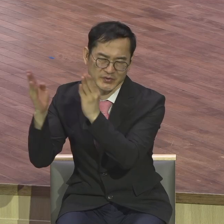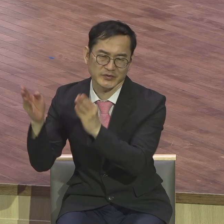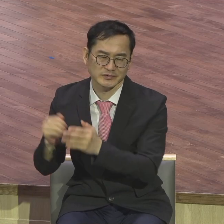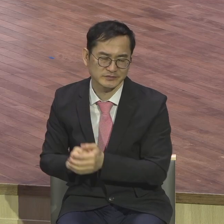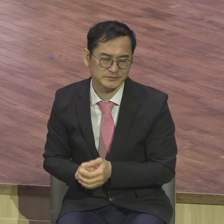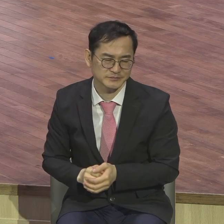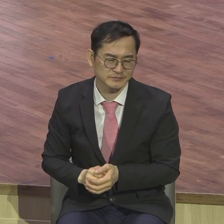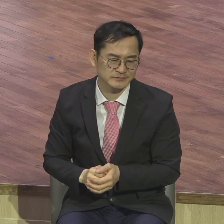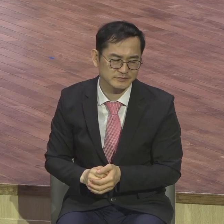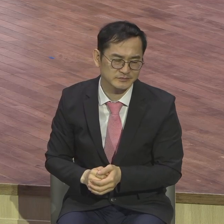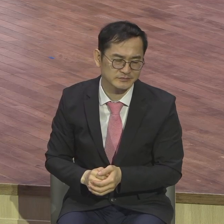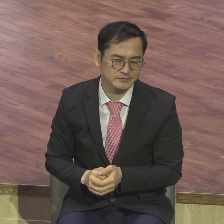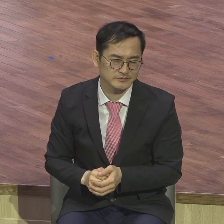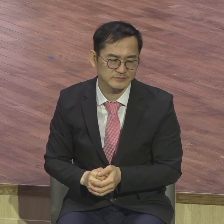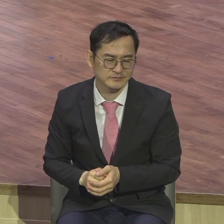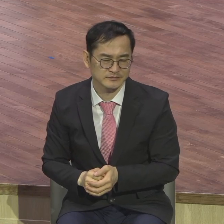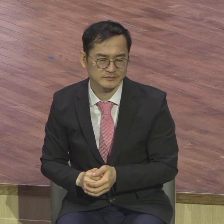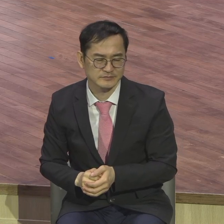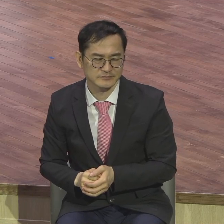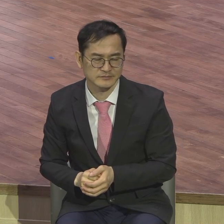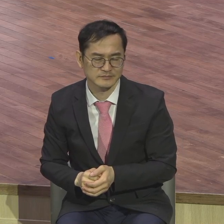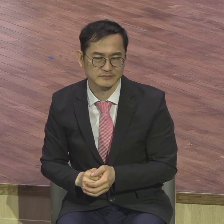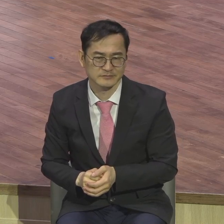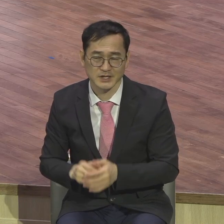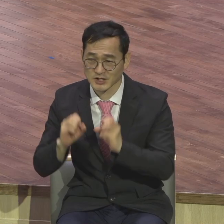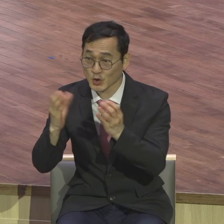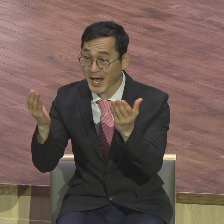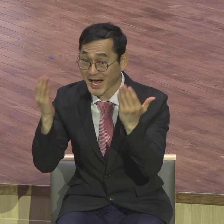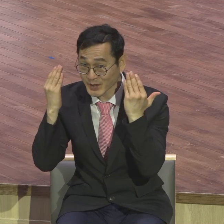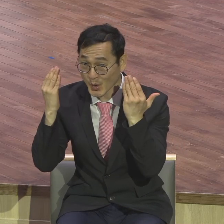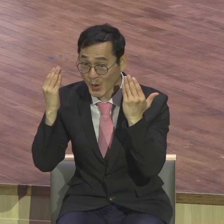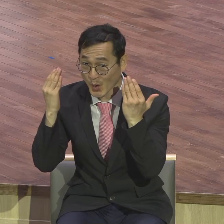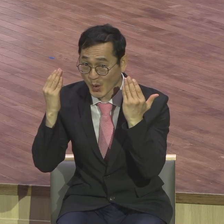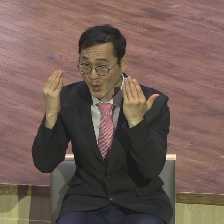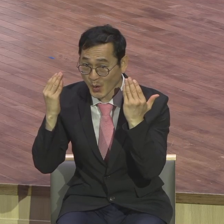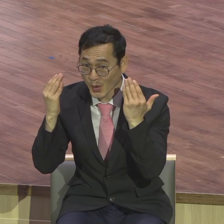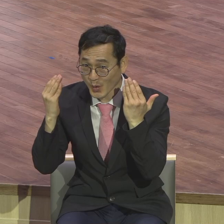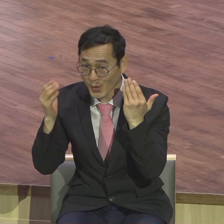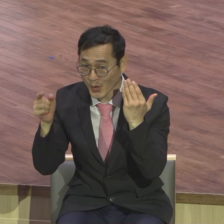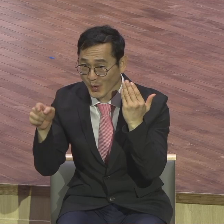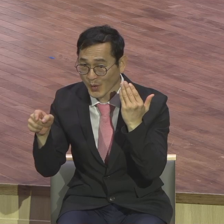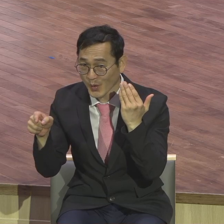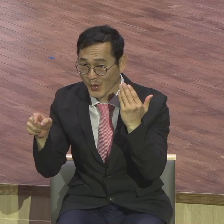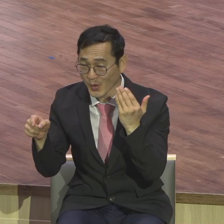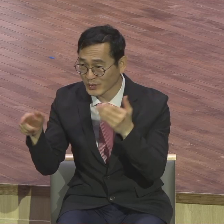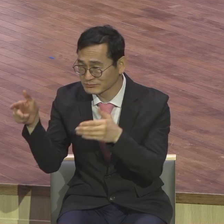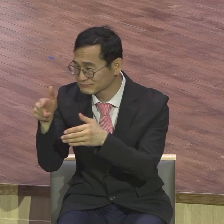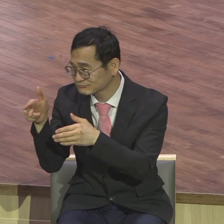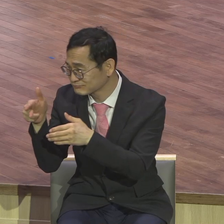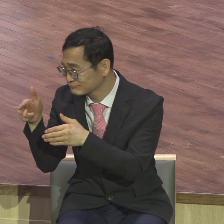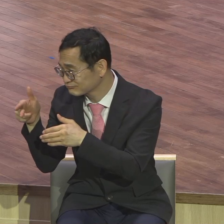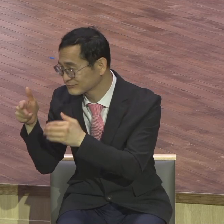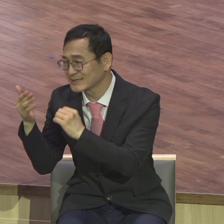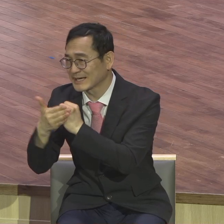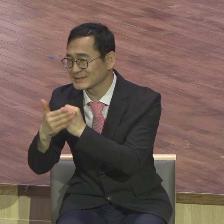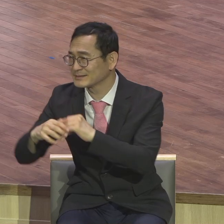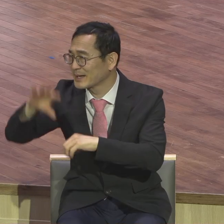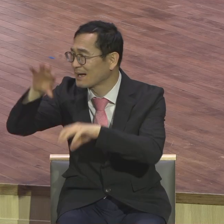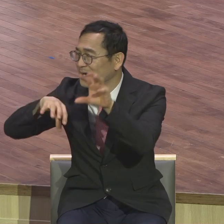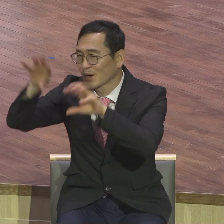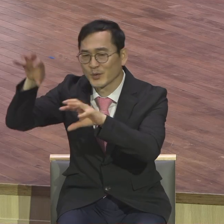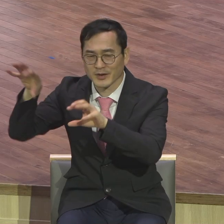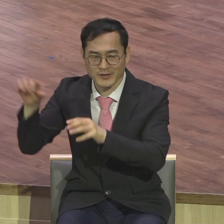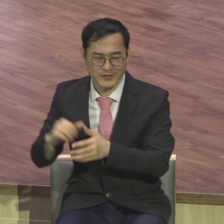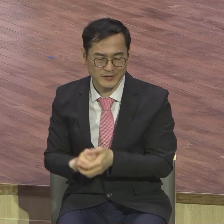쫙 줌으로 전두학교 하는 모습을 쫙 참여한 사진들 쫙 올려와 지금 상태입니다.